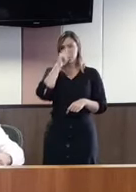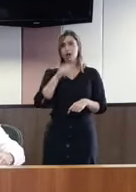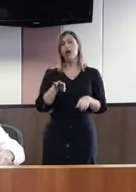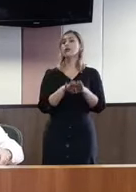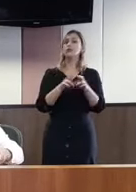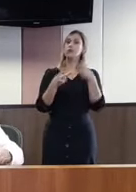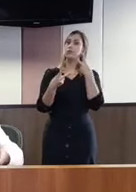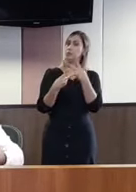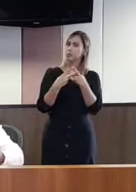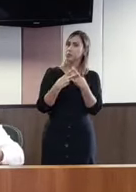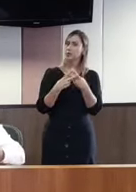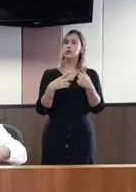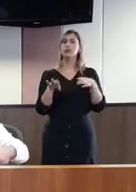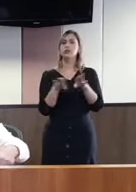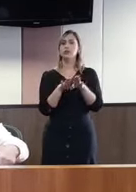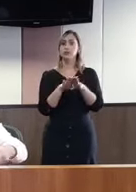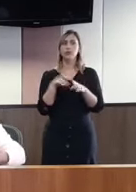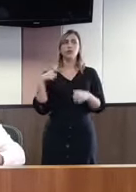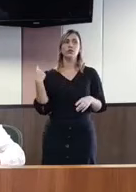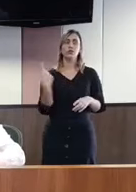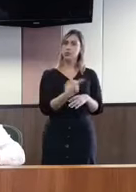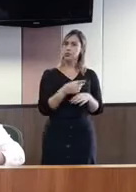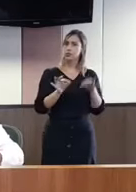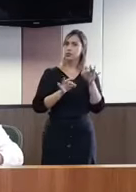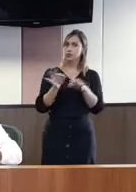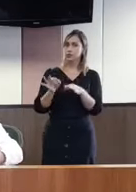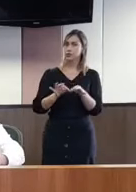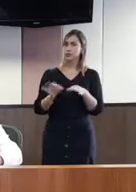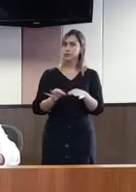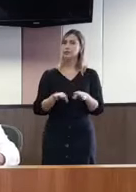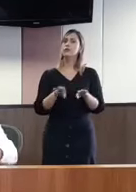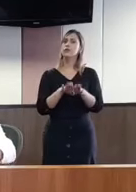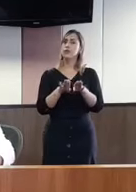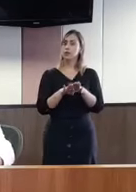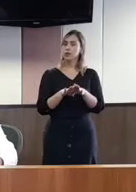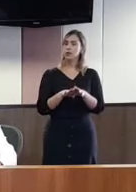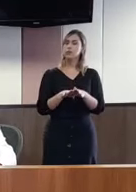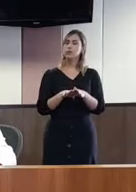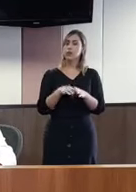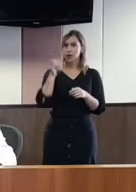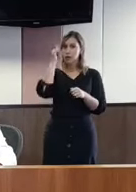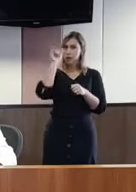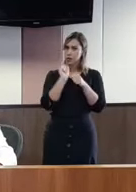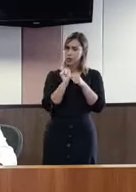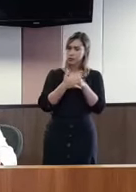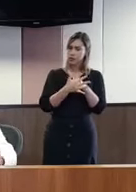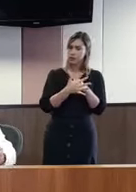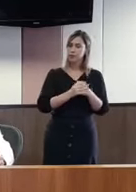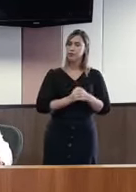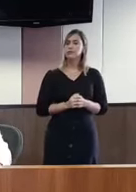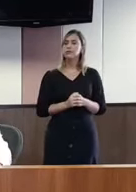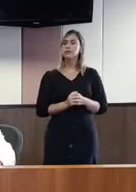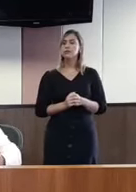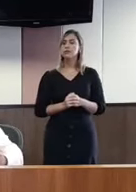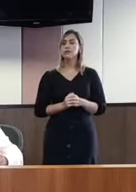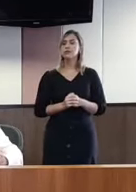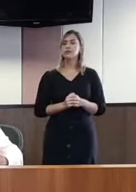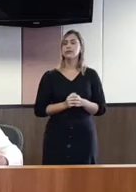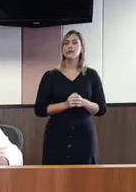sistema penitenciário, para que nós possamos manter e ajudar ali no controle da proliferação desse